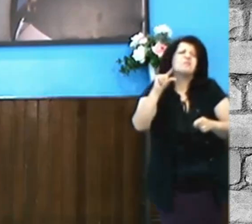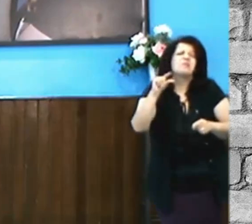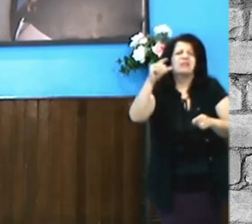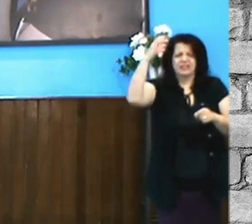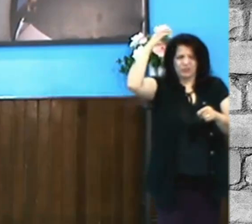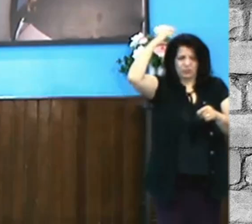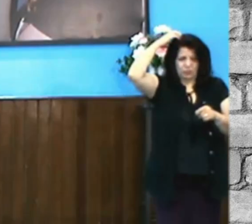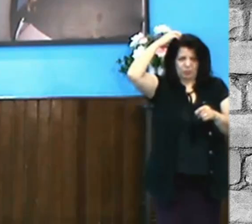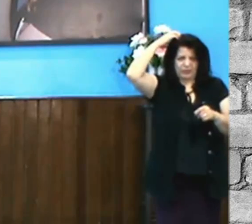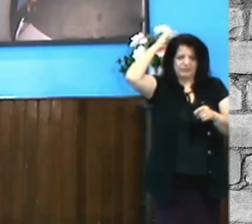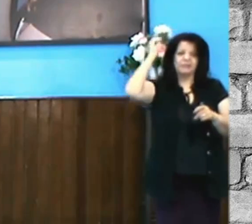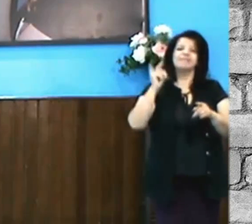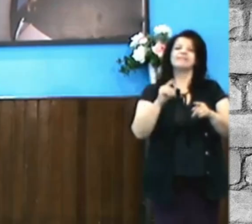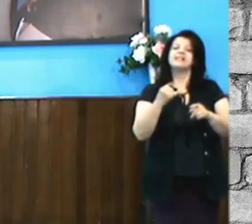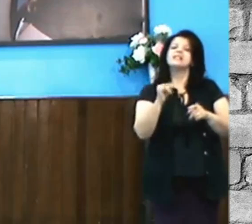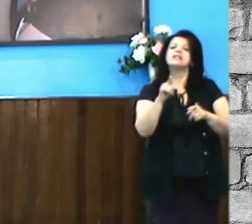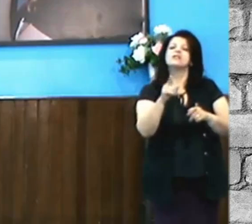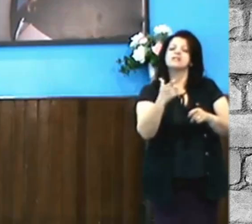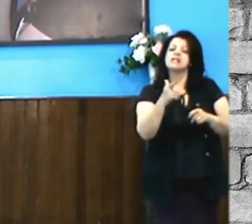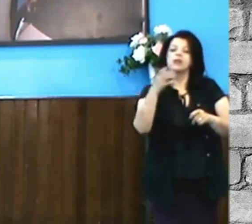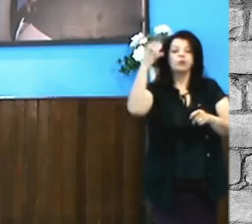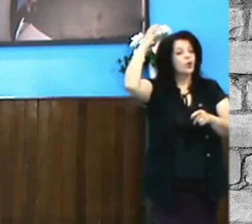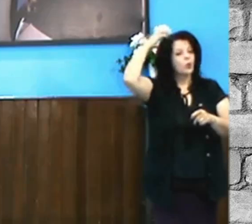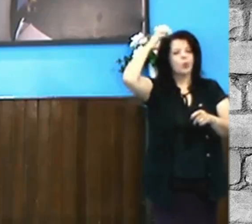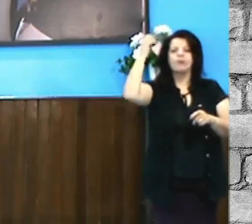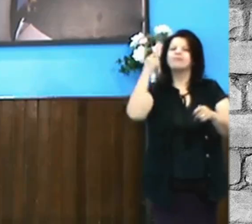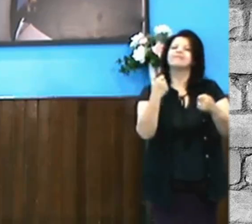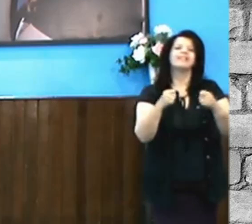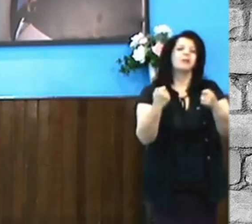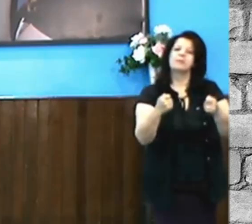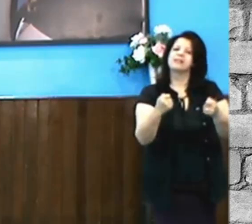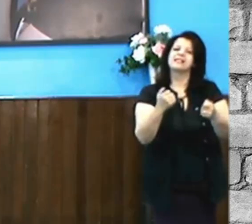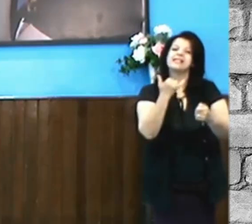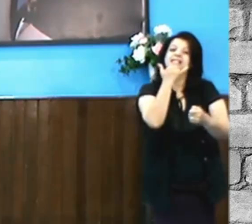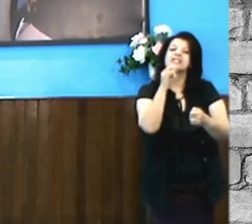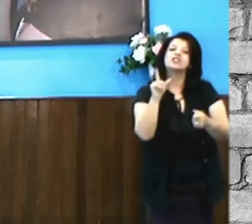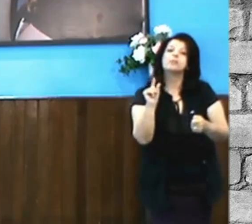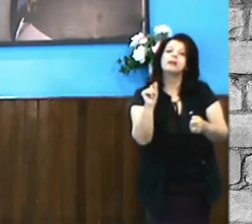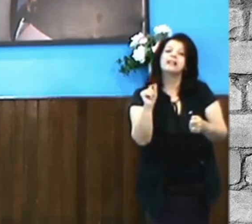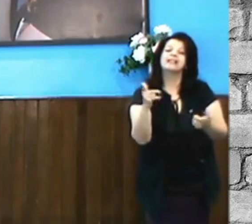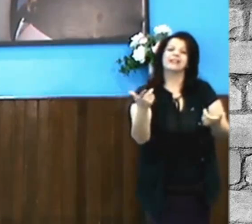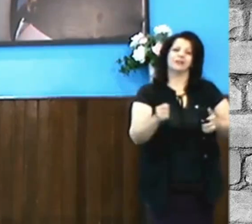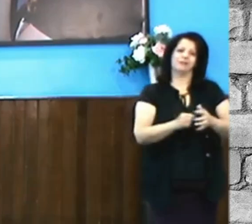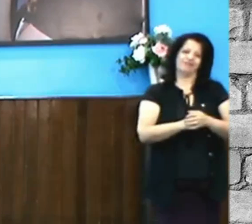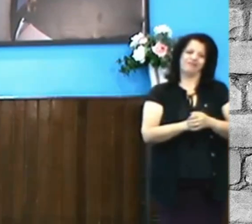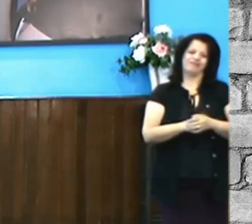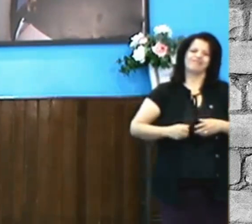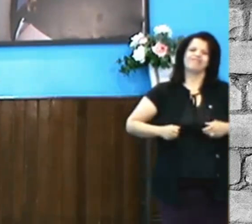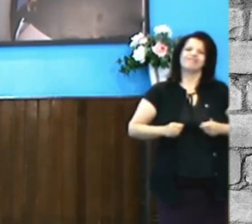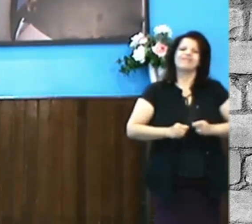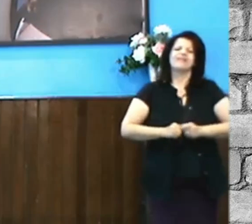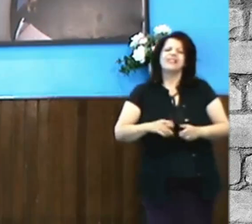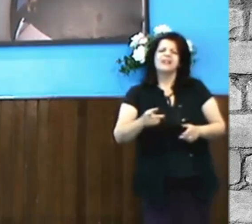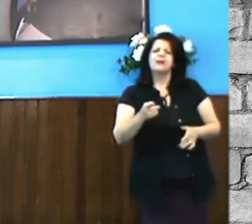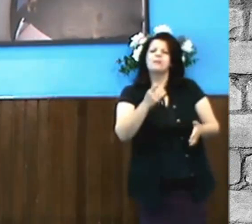Se você não é culpado, não há nada para se perdoar. E esses têm sido vários de nós. E o resultado é um só. A Bíblia diz